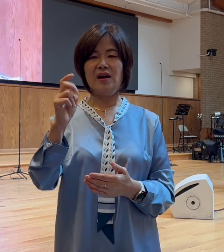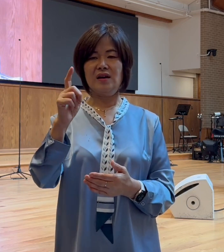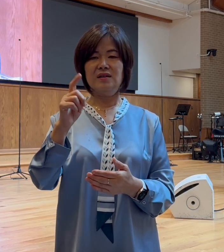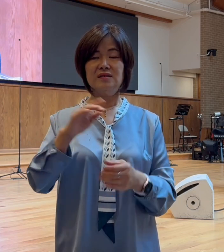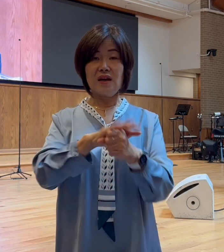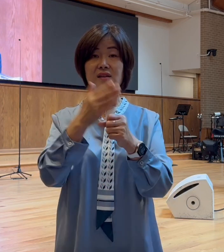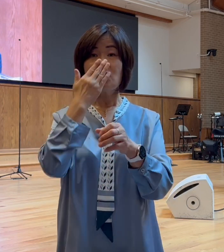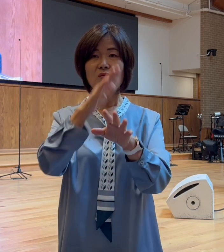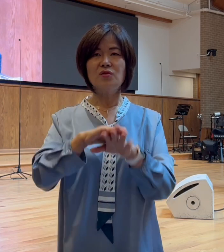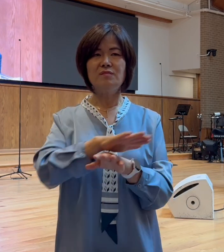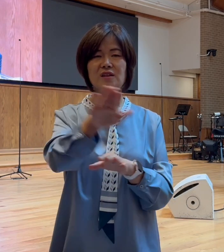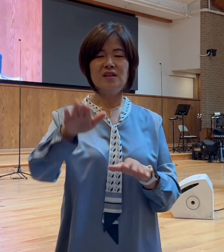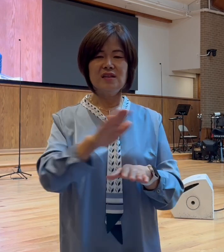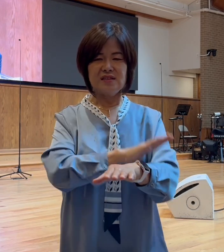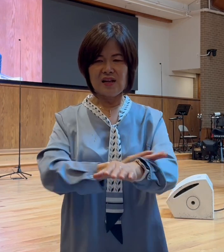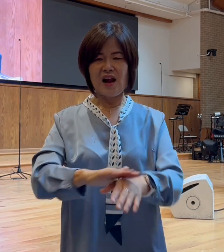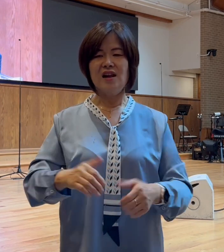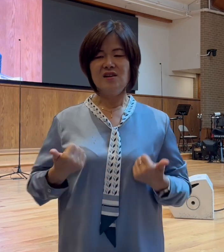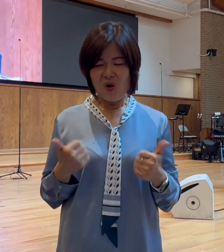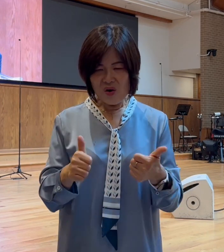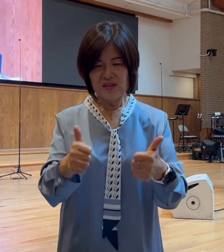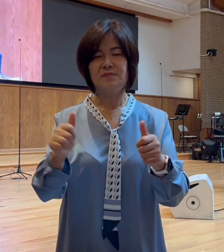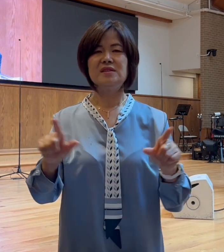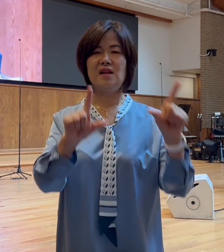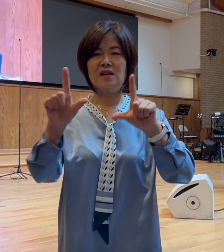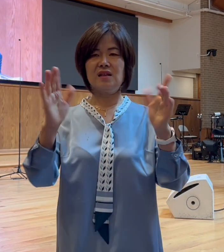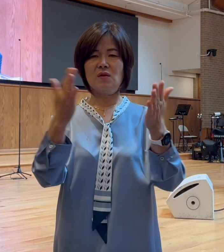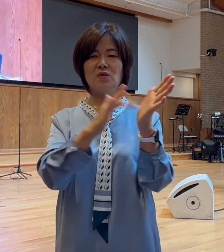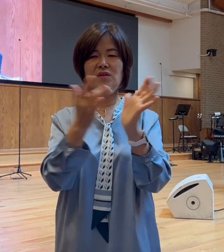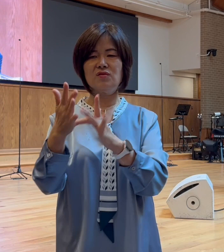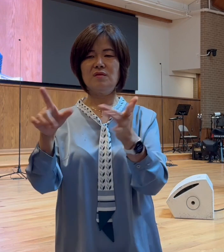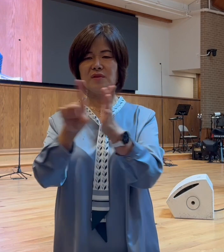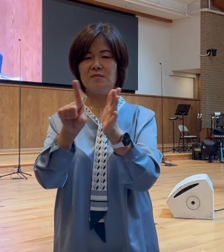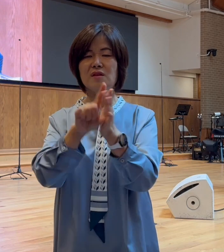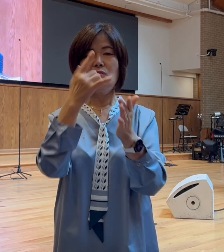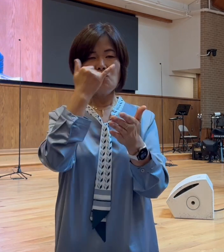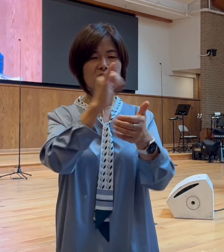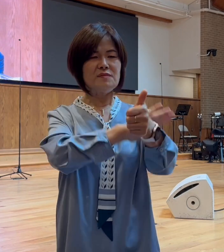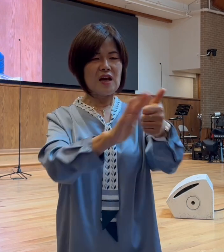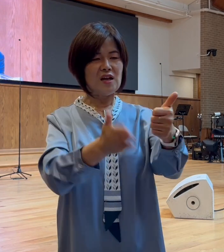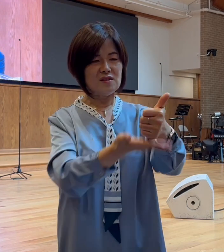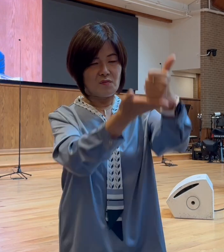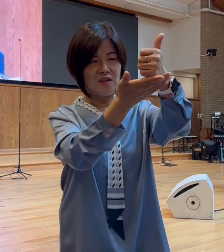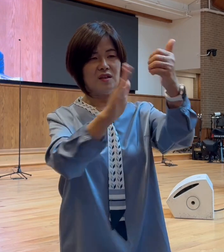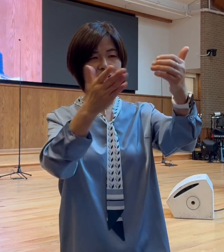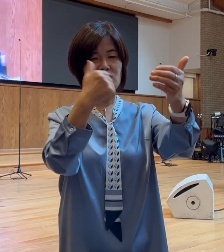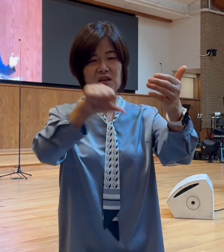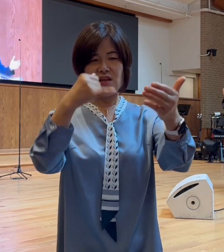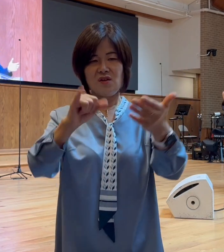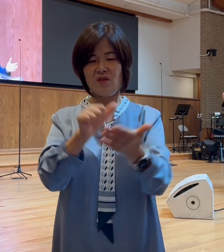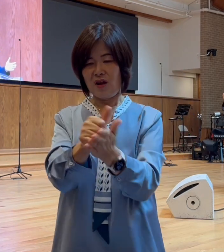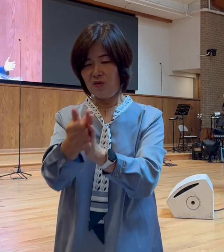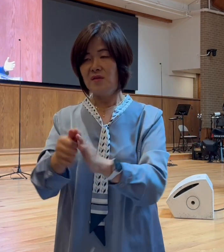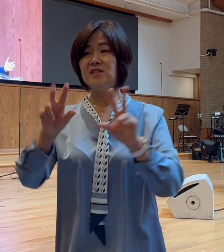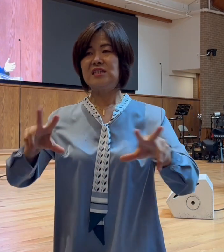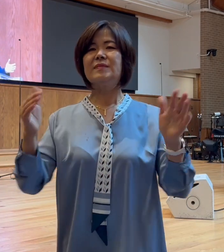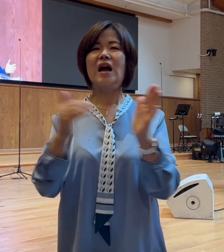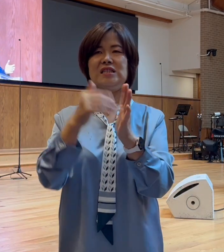사랑하는 성도님들이 그걸 잘 지켜내고 예수님을 믿으면서 부모 봉양하고 자녀를 양육하면서 여기까지 오신 거